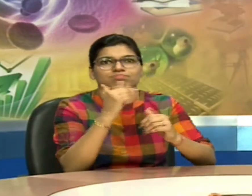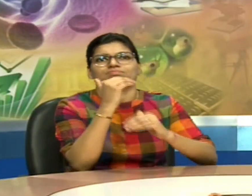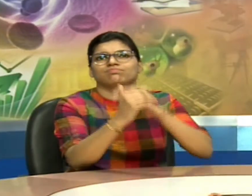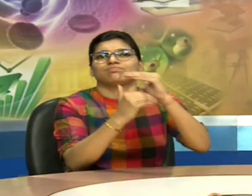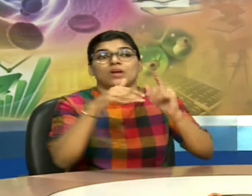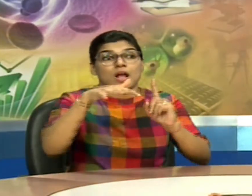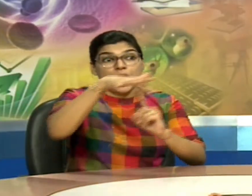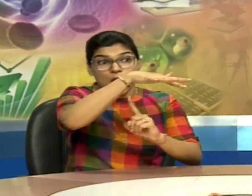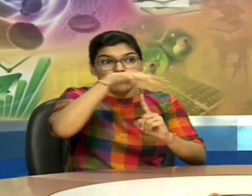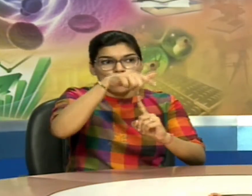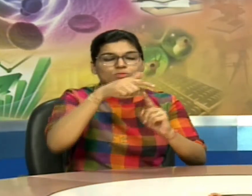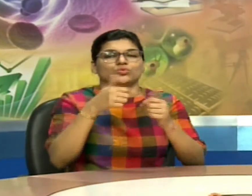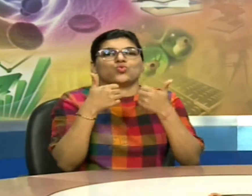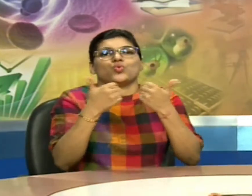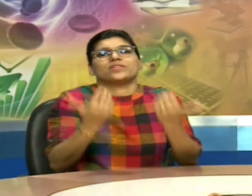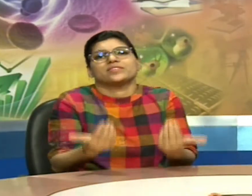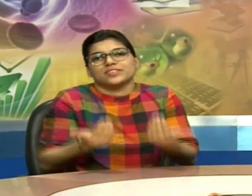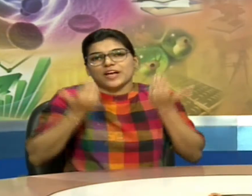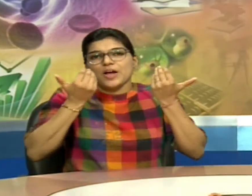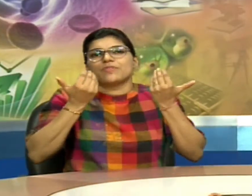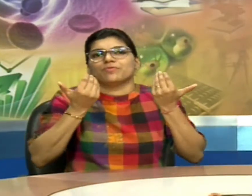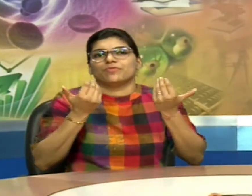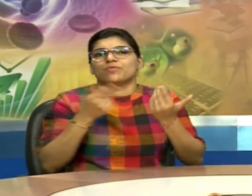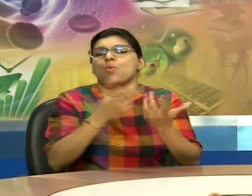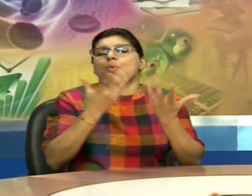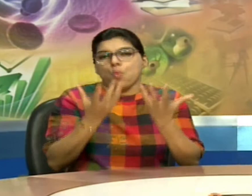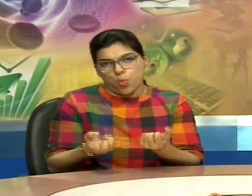Indian government and NGOs for